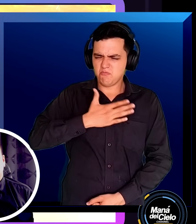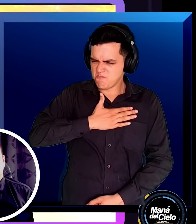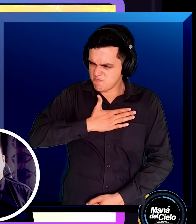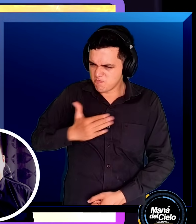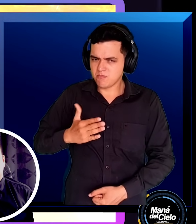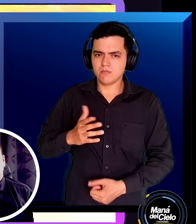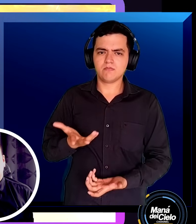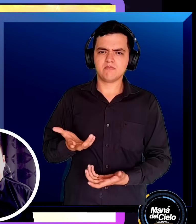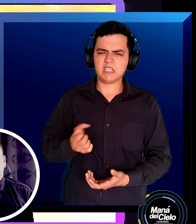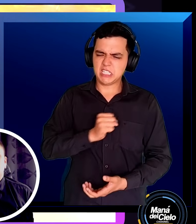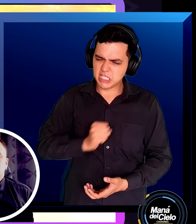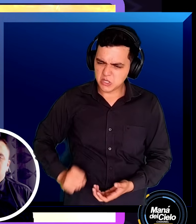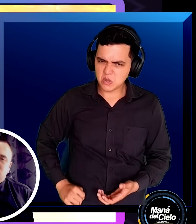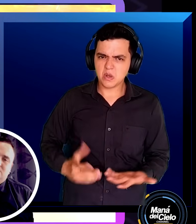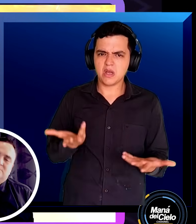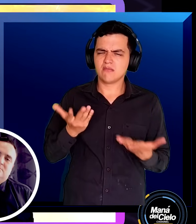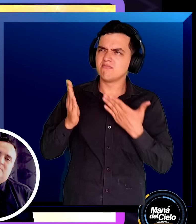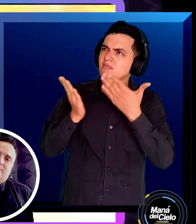Yo no tengo sino